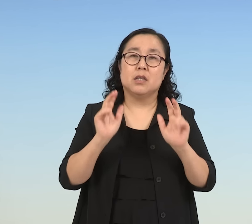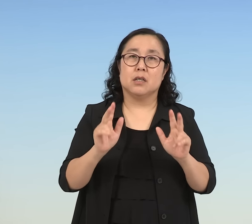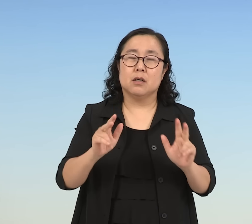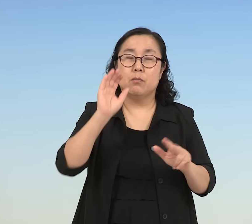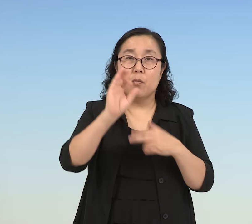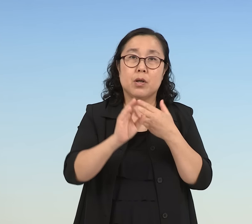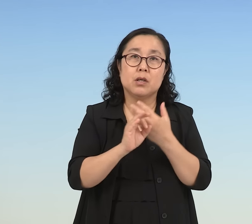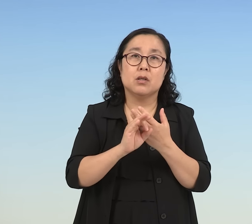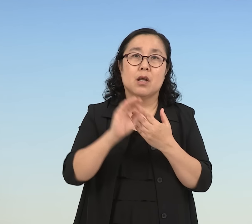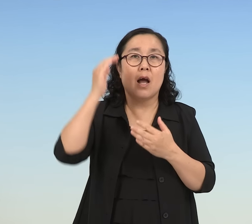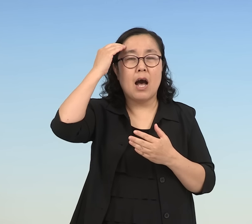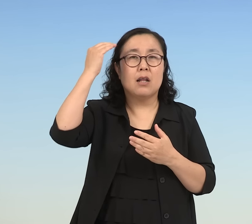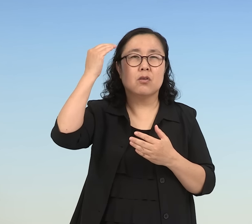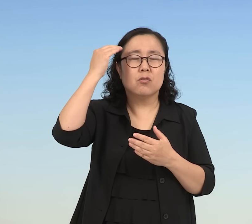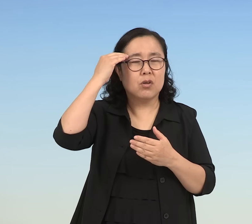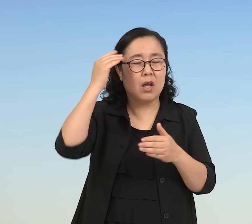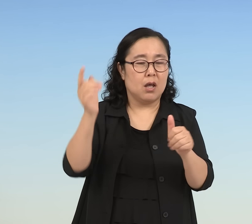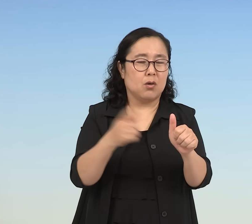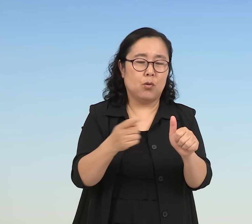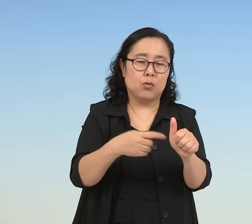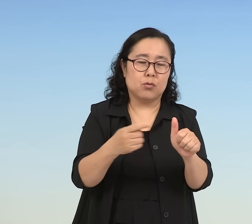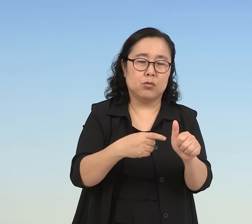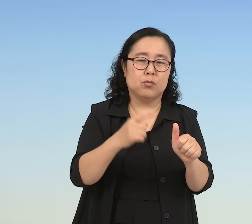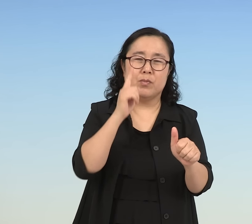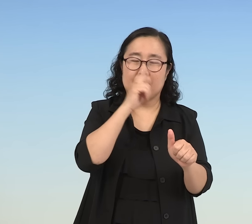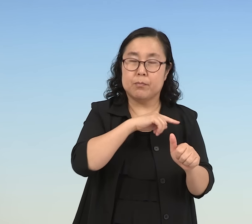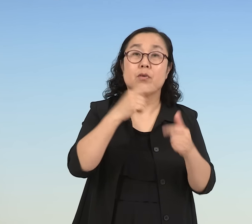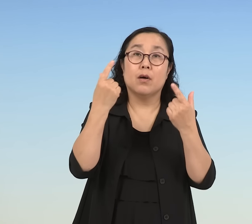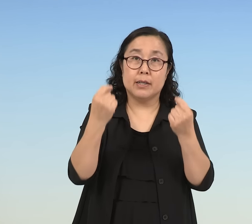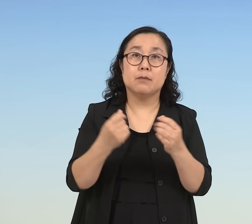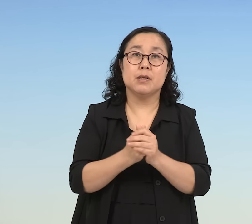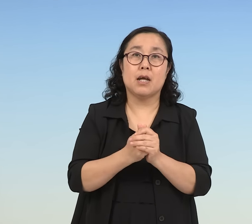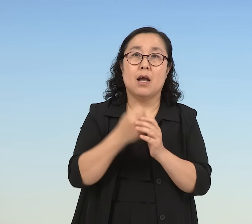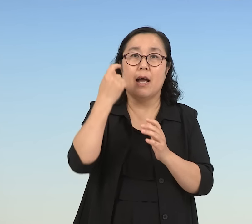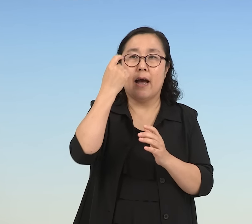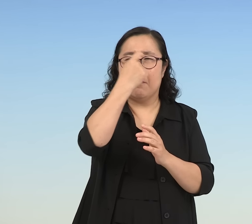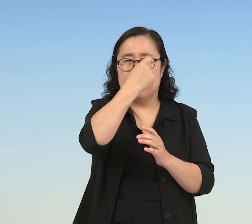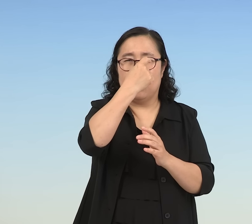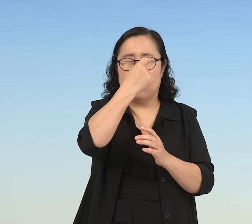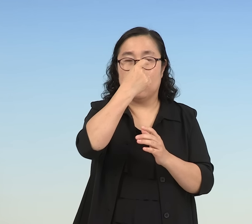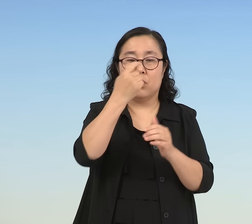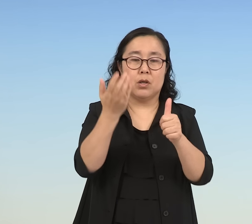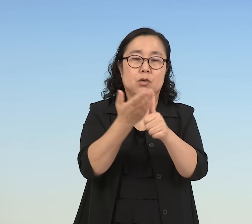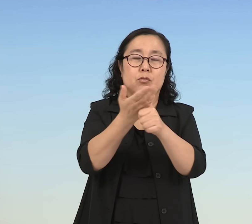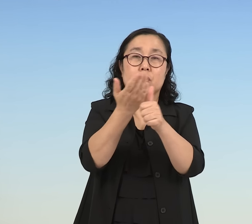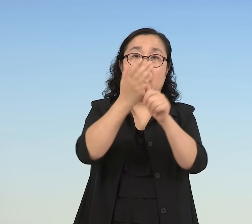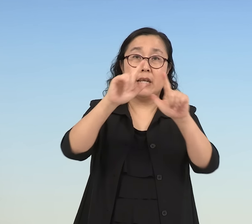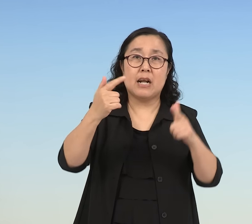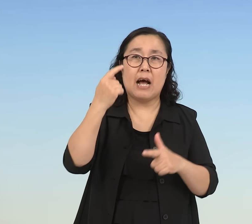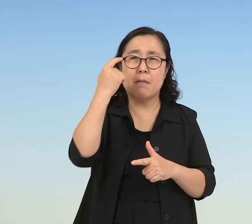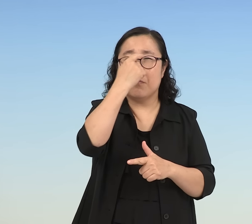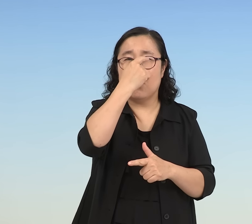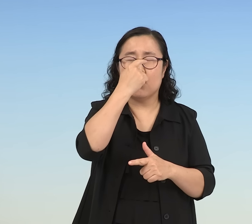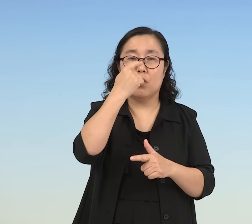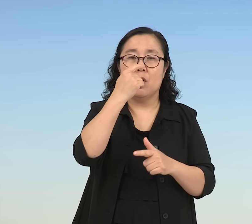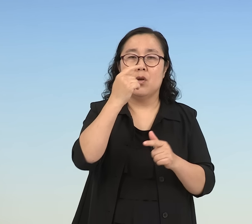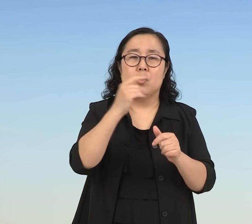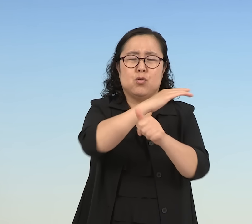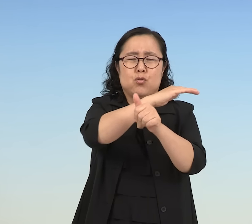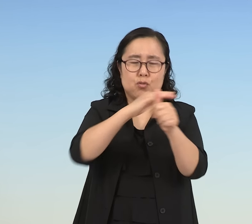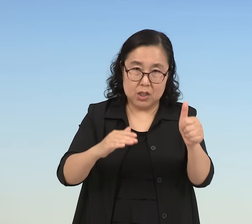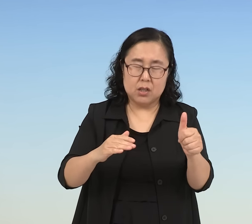우리나라에서 펼쳐지는 교육은 안목을 키워주는 교육이 아니지 않습니까? 있는 안목도 죽이는 교육이에요. 쓸데없는